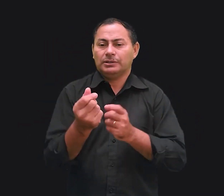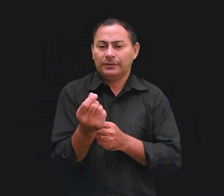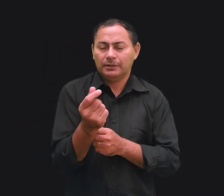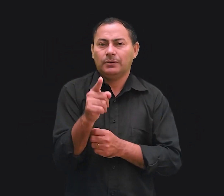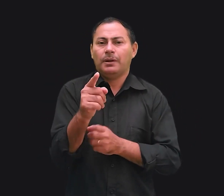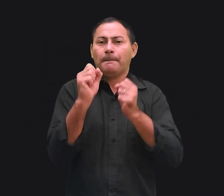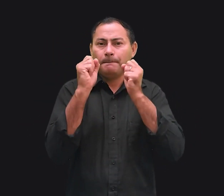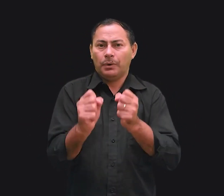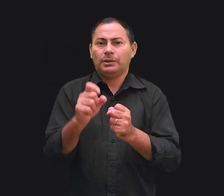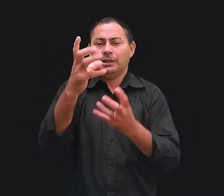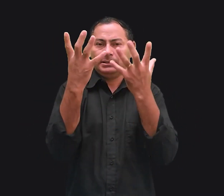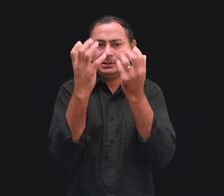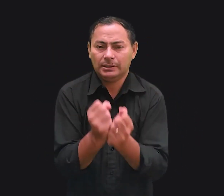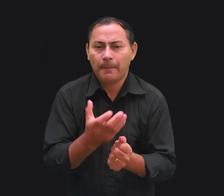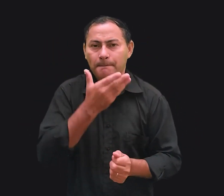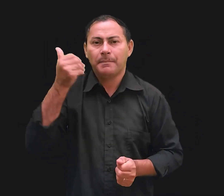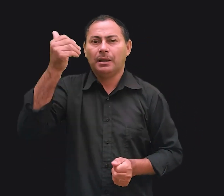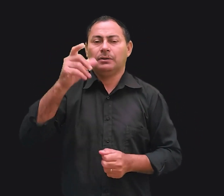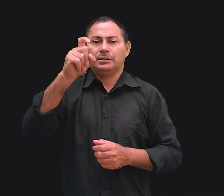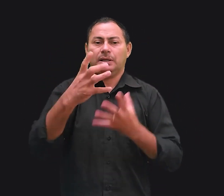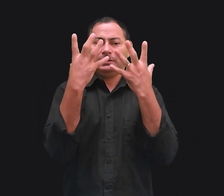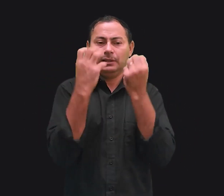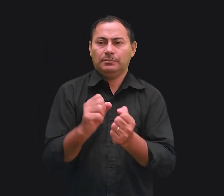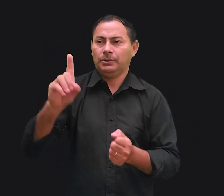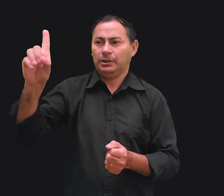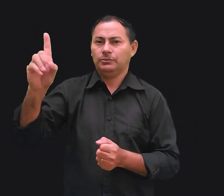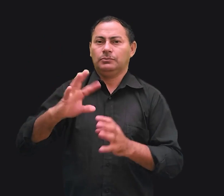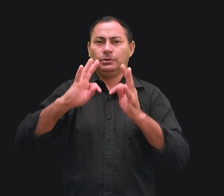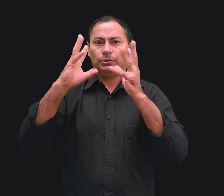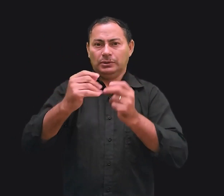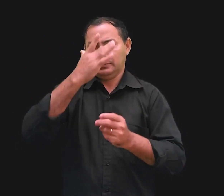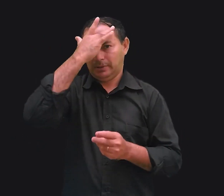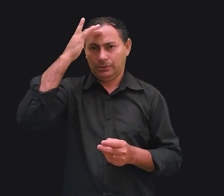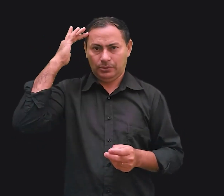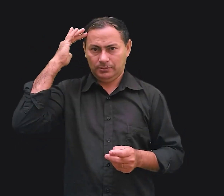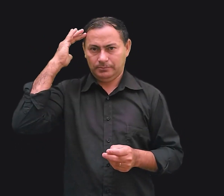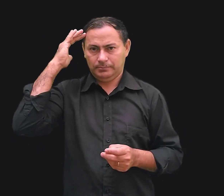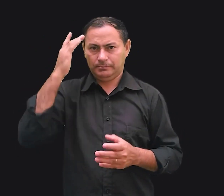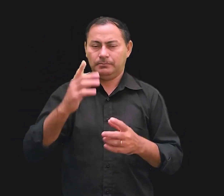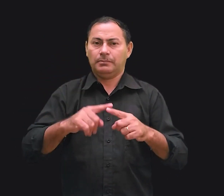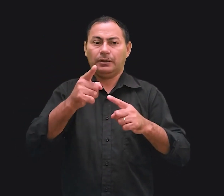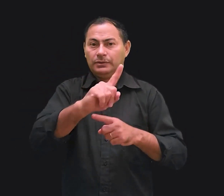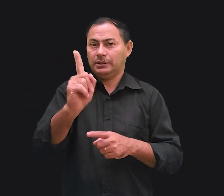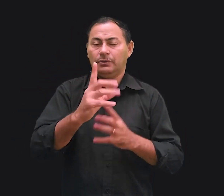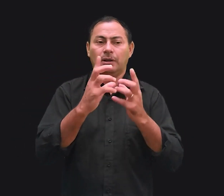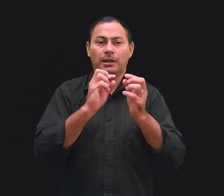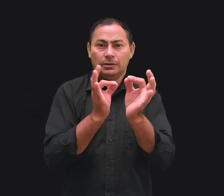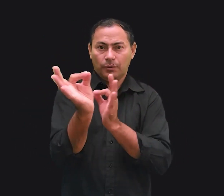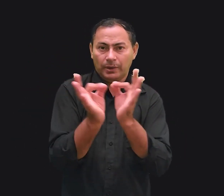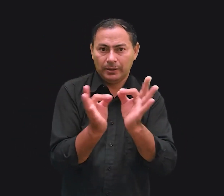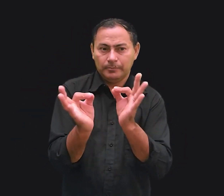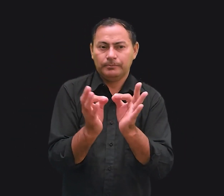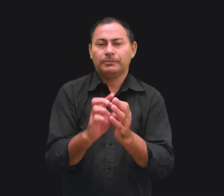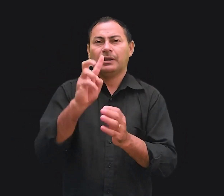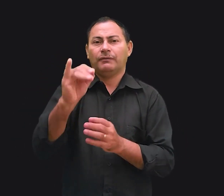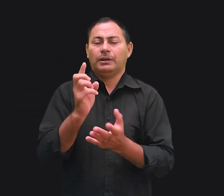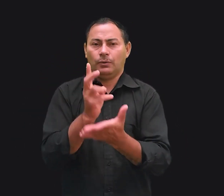com suas finanças e você poderá se aceitar melhor e ser aceito por Deus e por todo mundo. Mas se você não resolver isso,